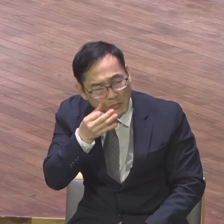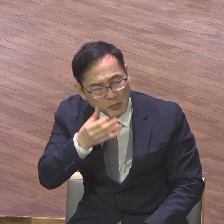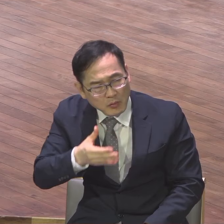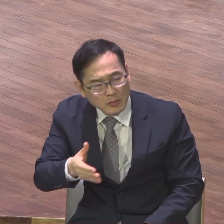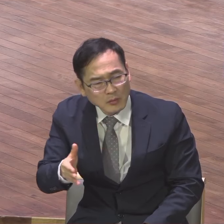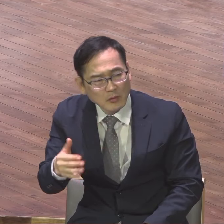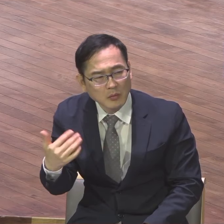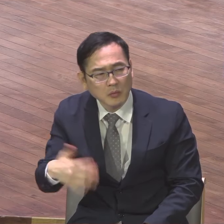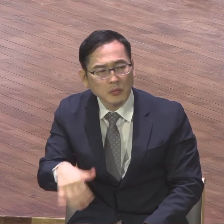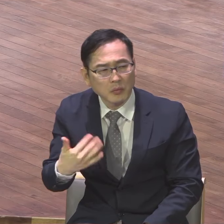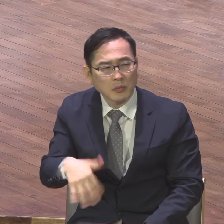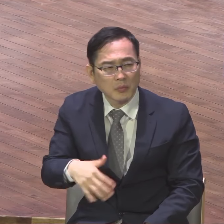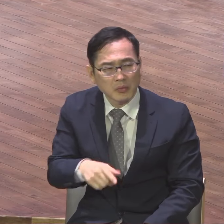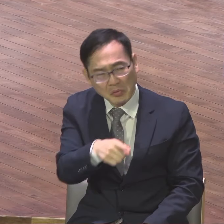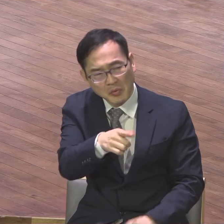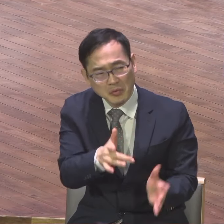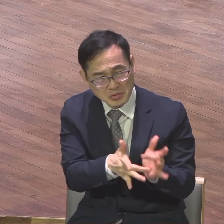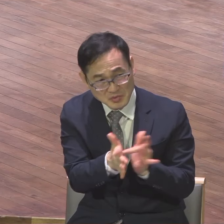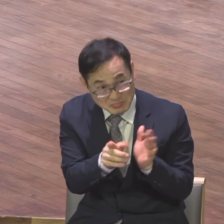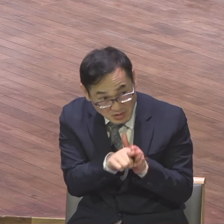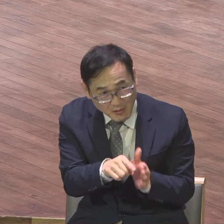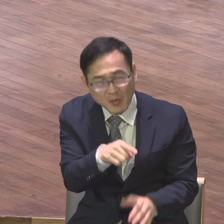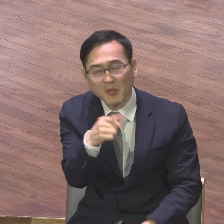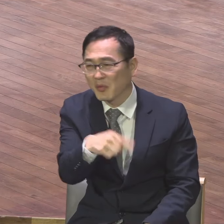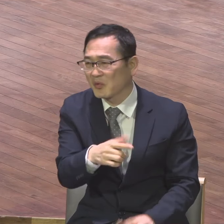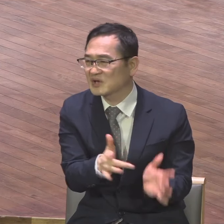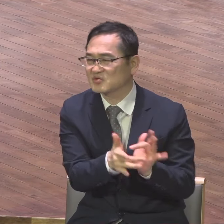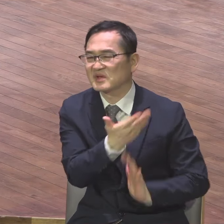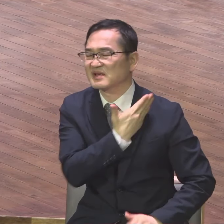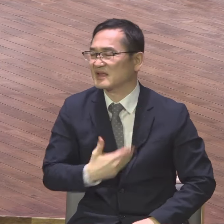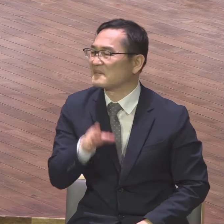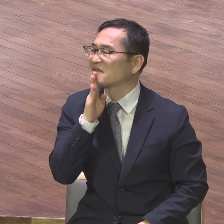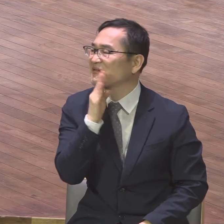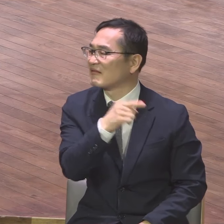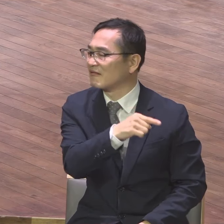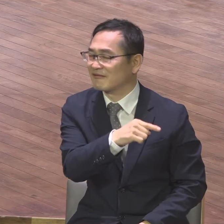참으로 내 제자인 줄 불신자가 알리라.